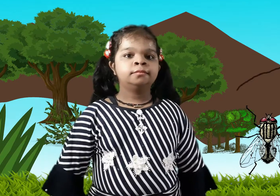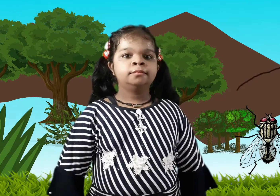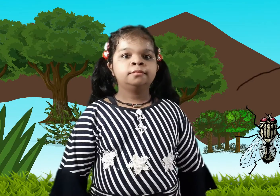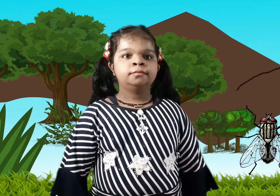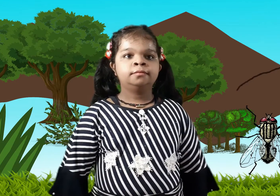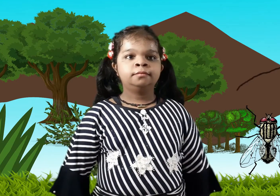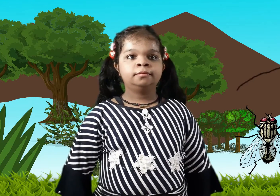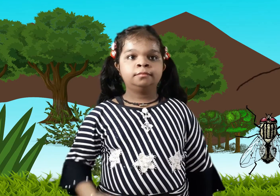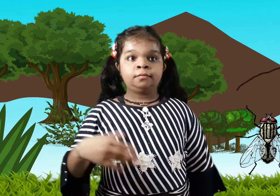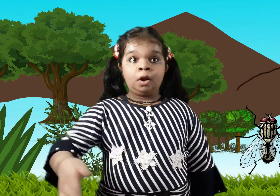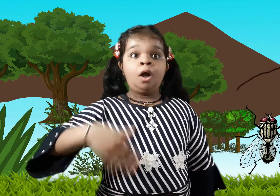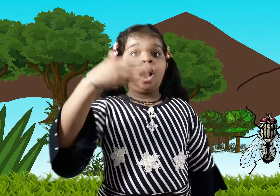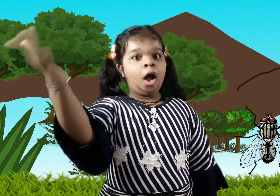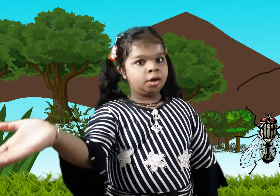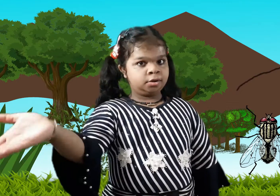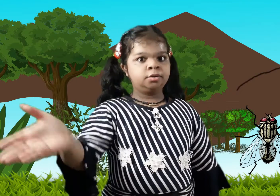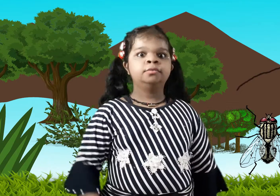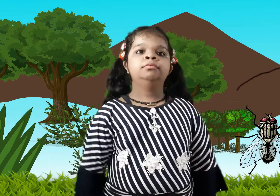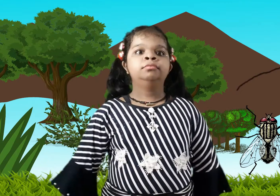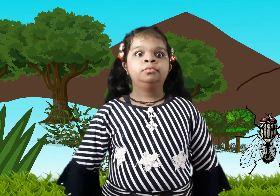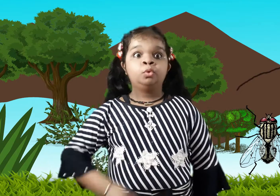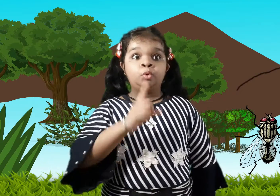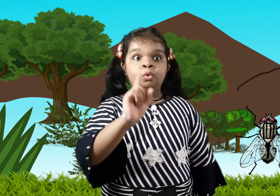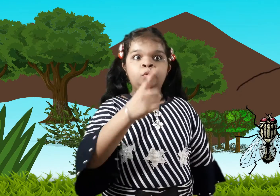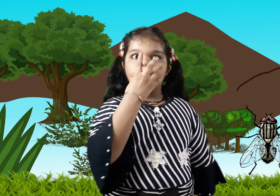आगे उसे एक लोमड़ी मिली।